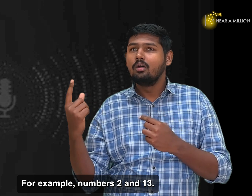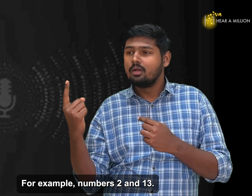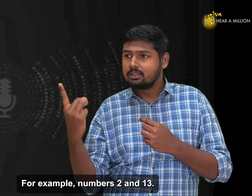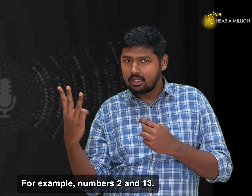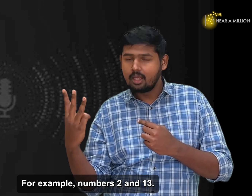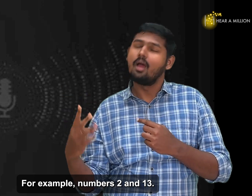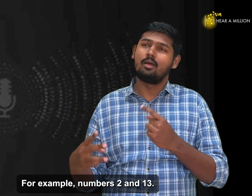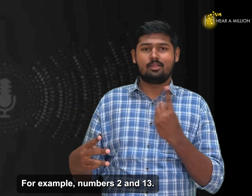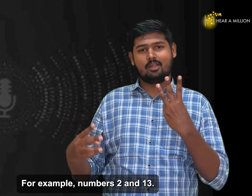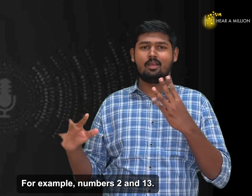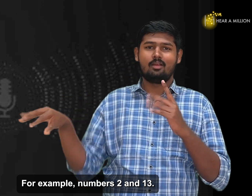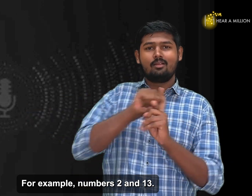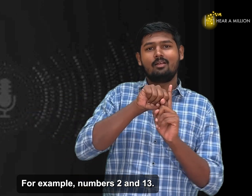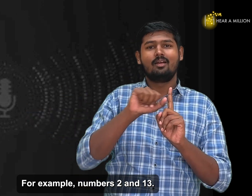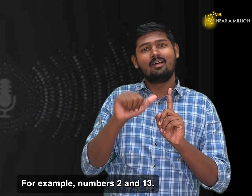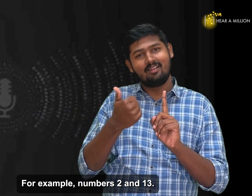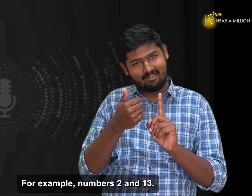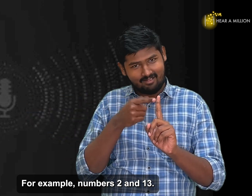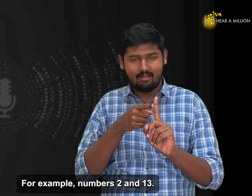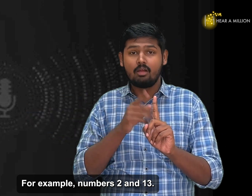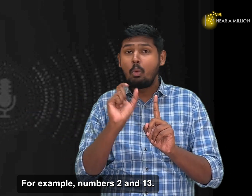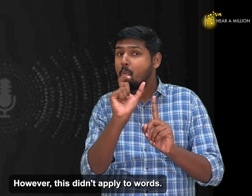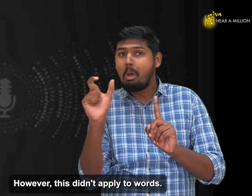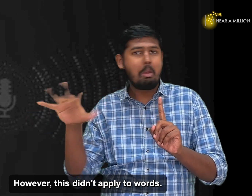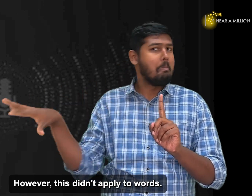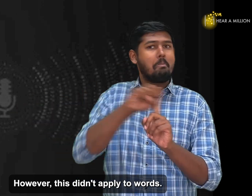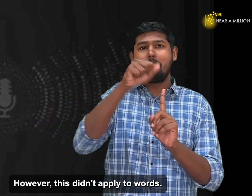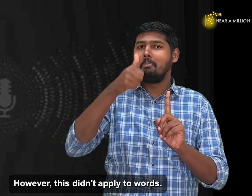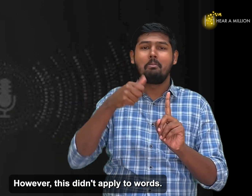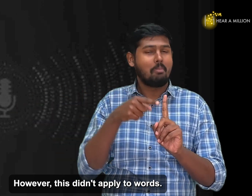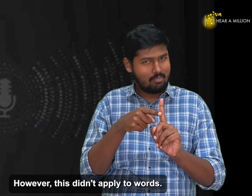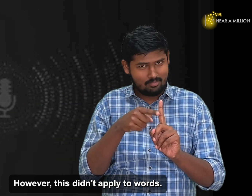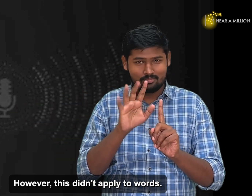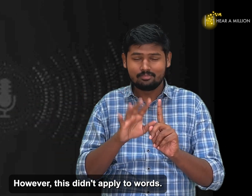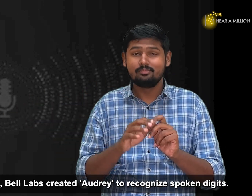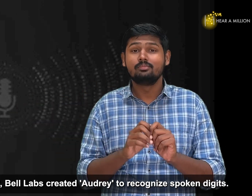13। हालांकि यह शब्दों पर लागू नहीं होता।